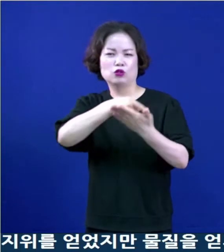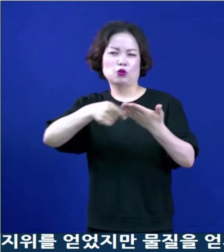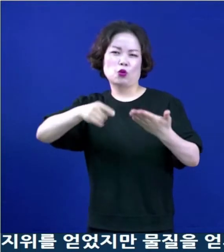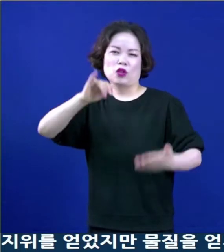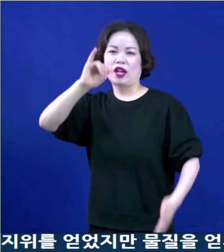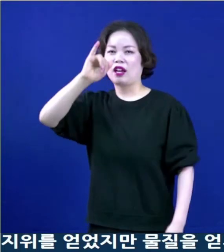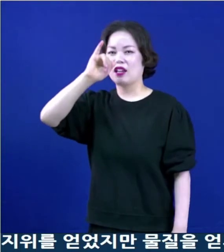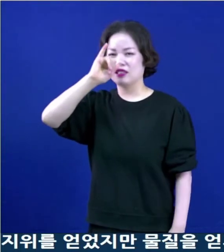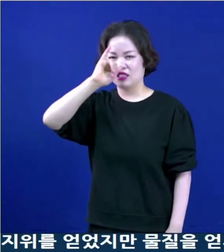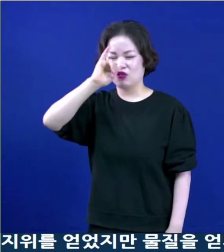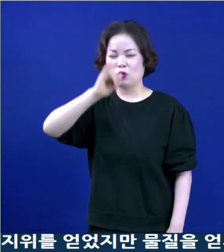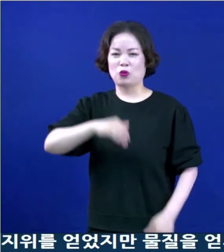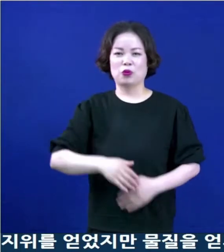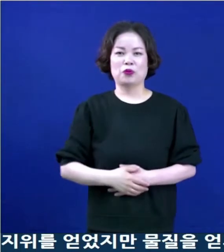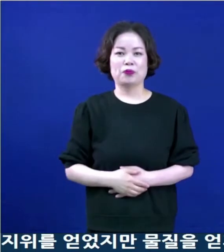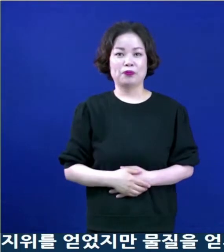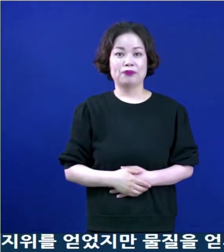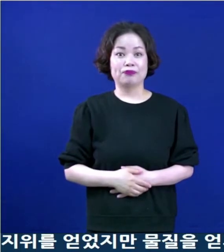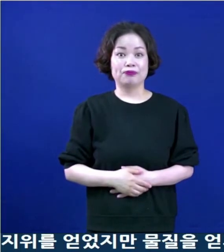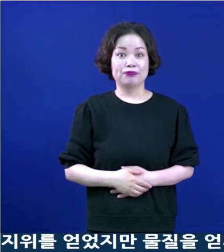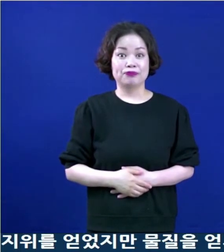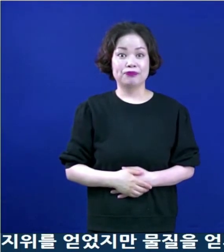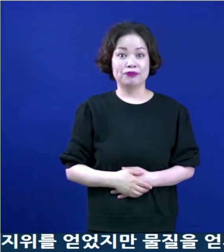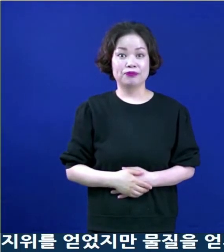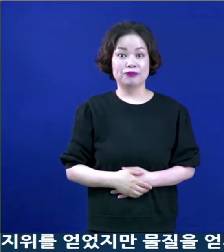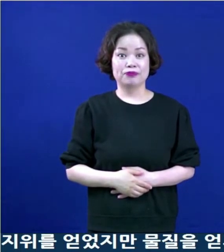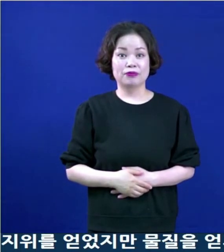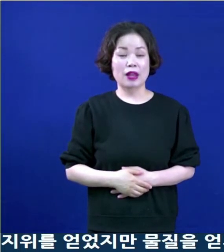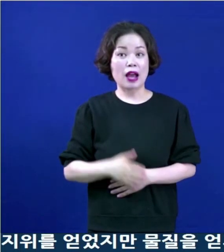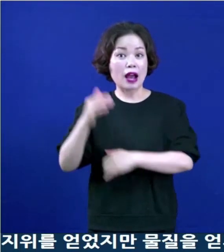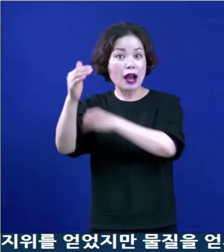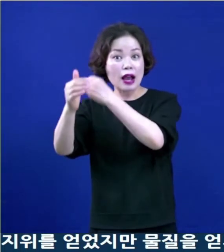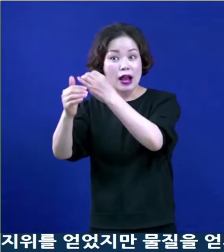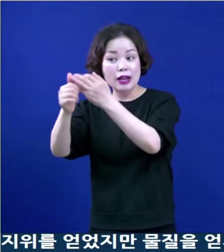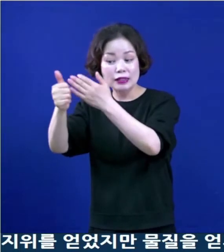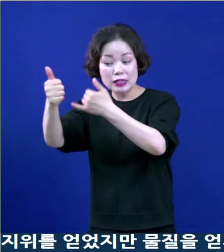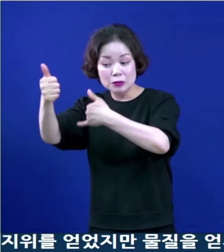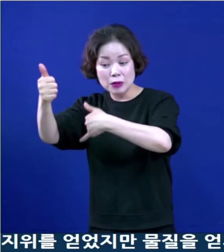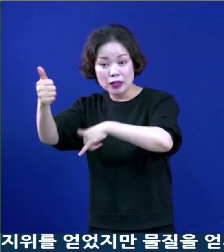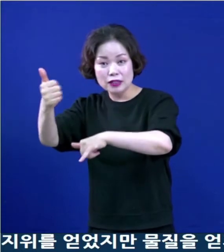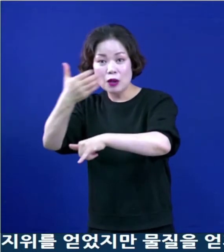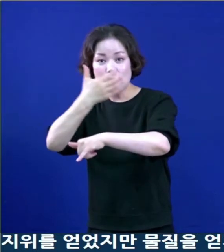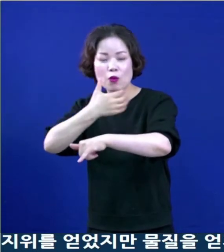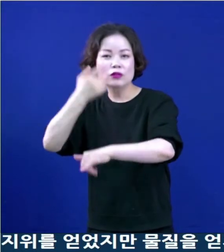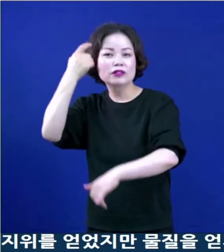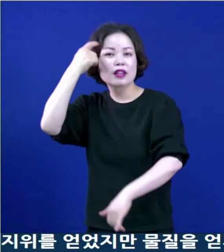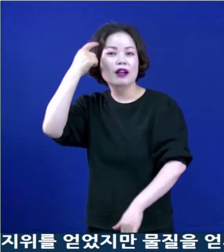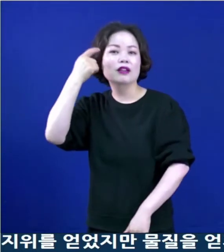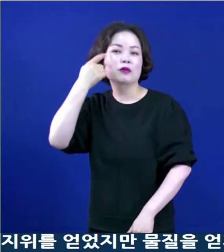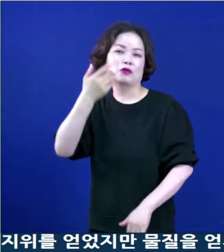가능성이 많은 거죠. 근데 한번 하나님의 자녀가 된 복을 생각해 보십시오.